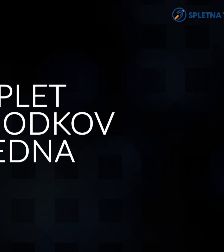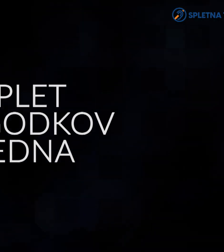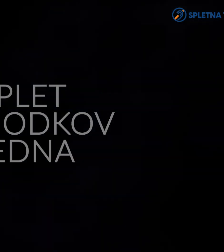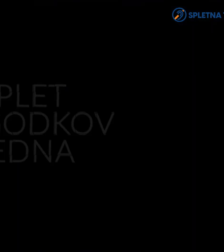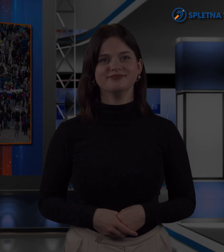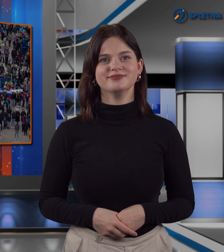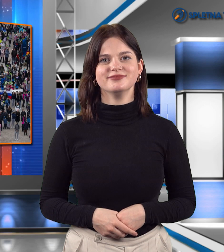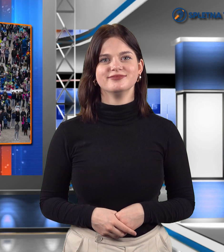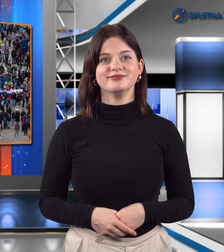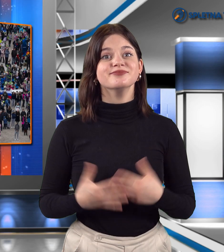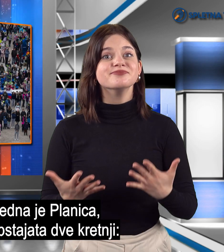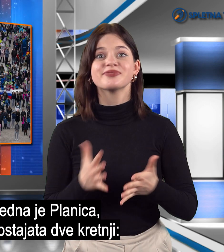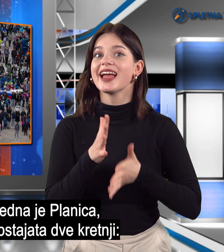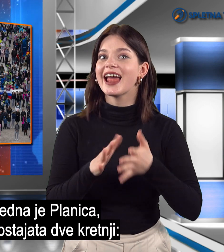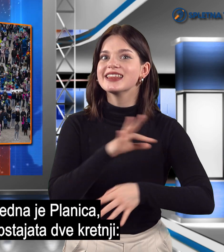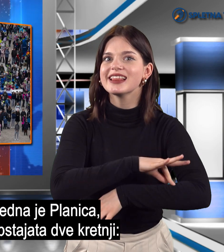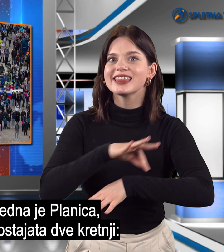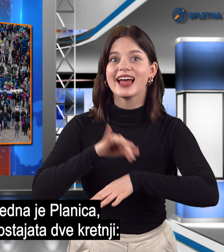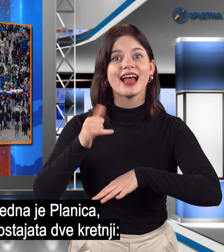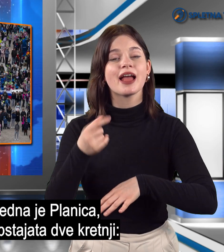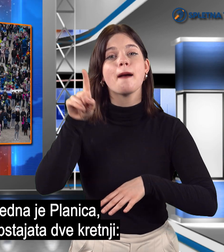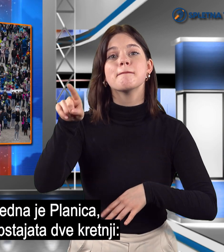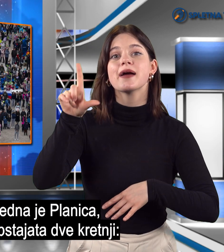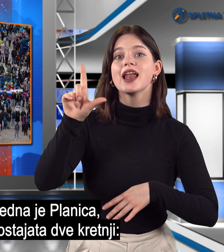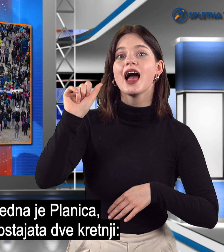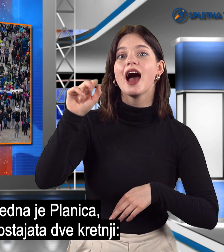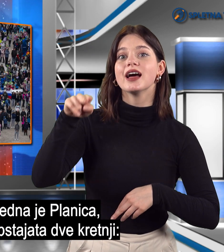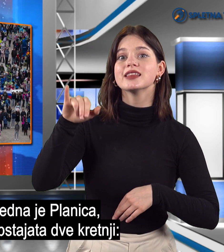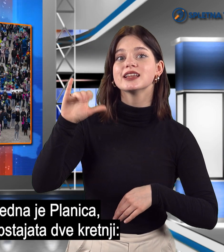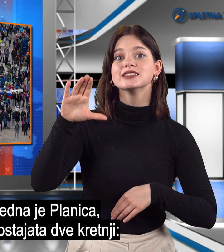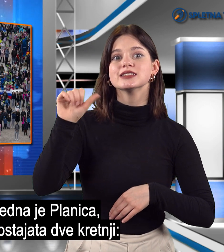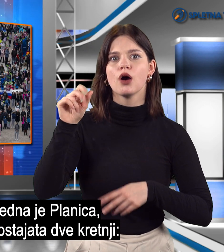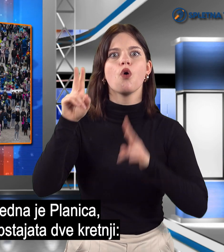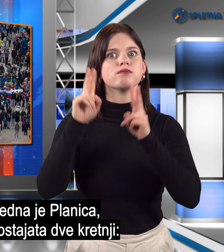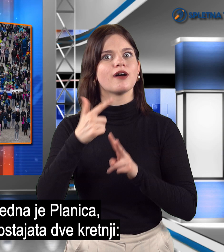Kretnja tedna je Planica, za katero obstajata 2 kretnji.